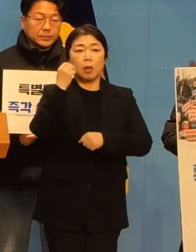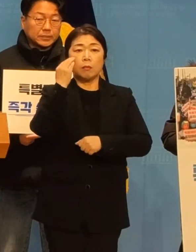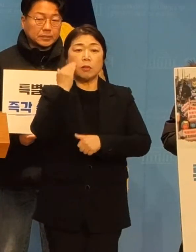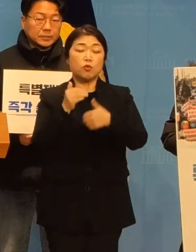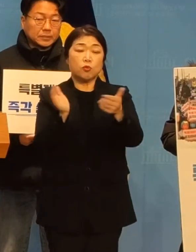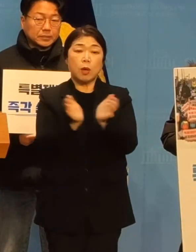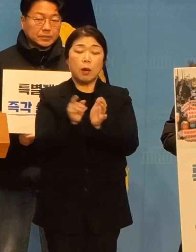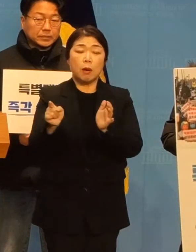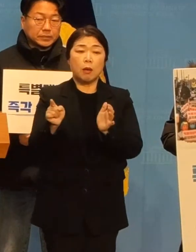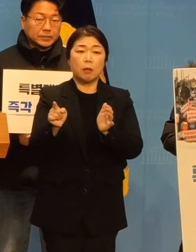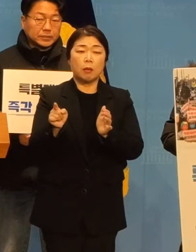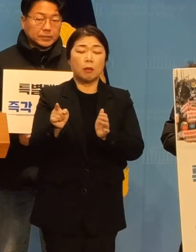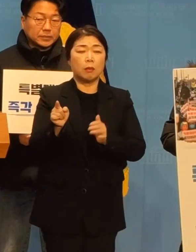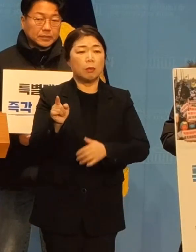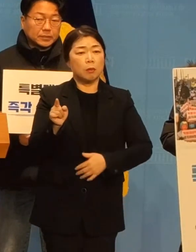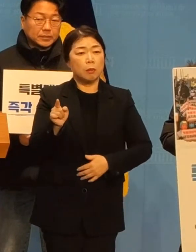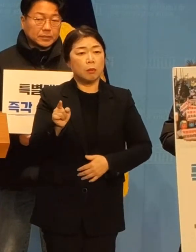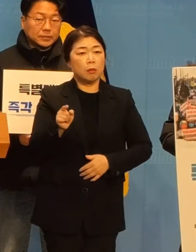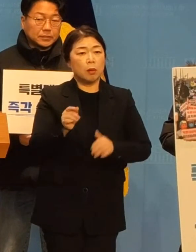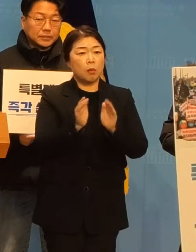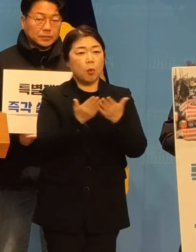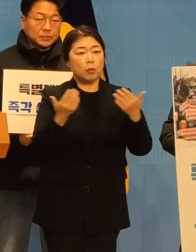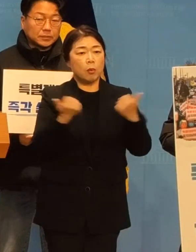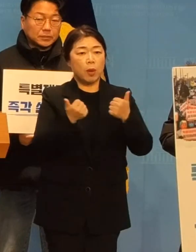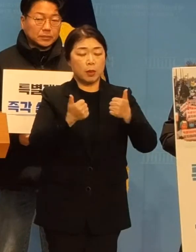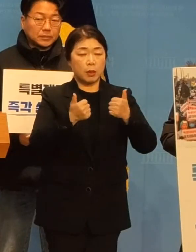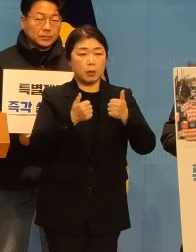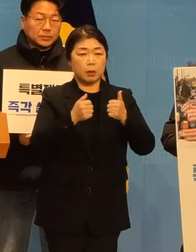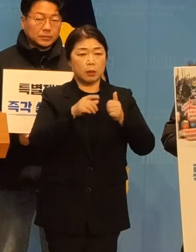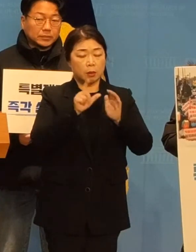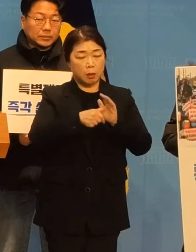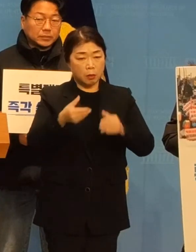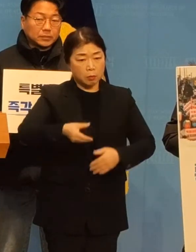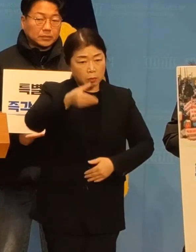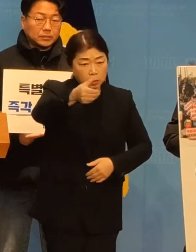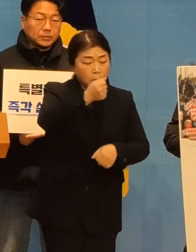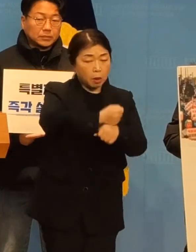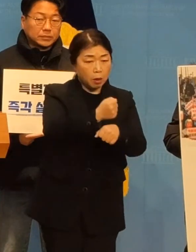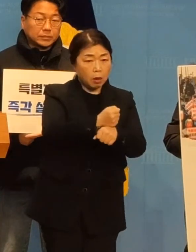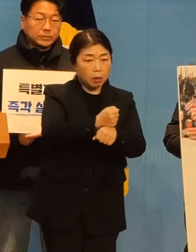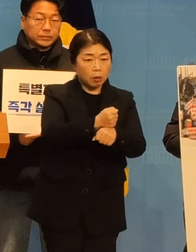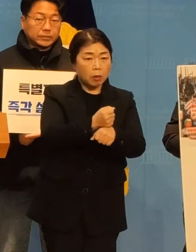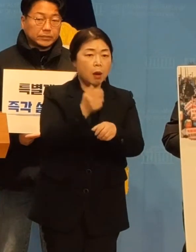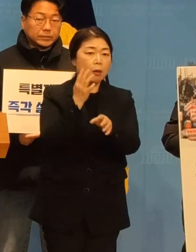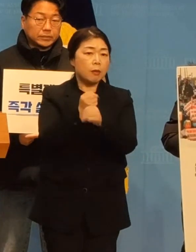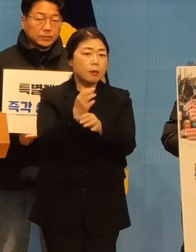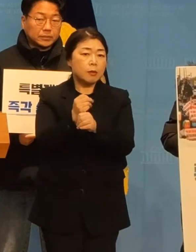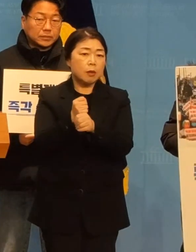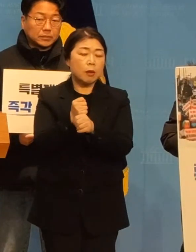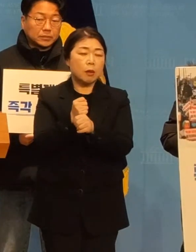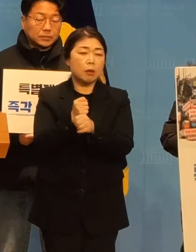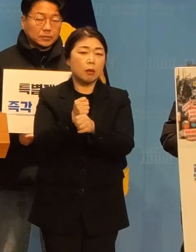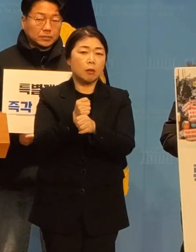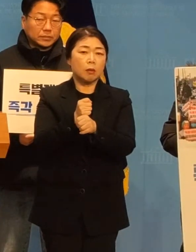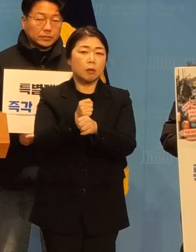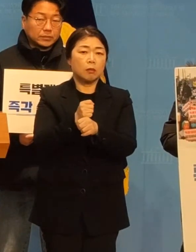정책구청에서 언제 본회의에 상정을 할지 논의하고 결정한다는